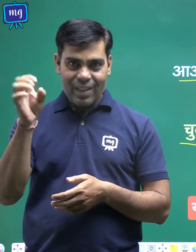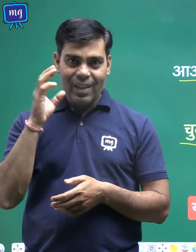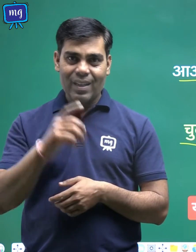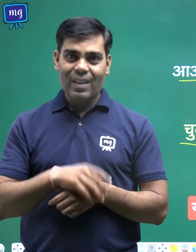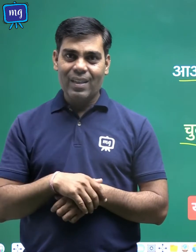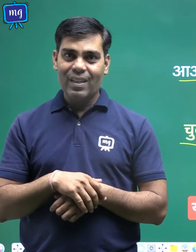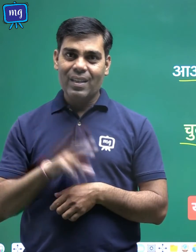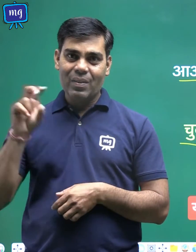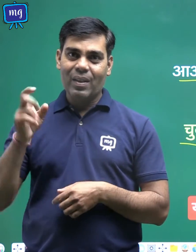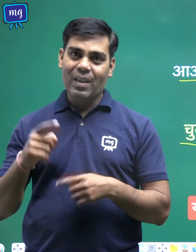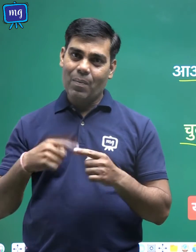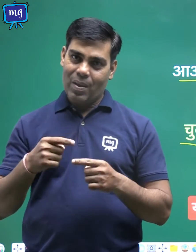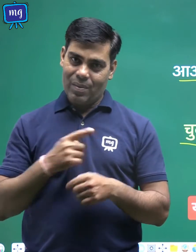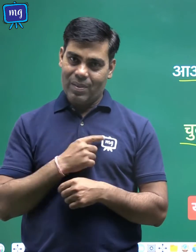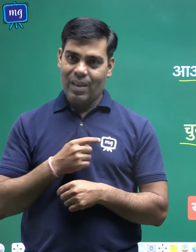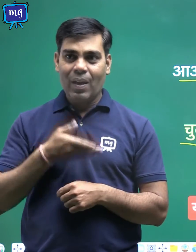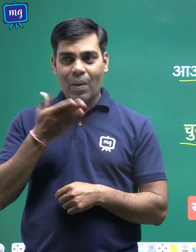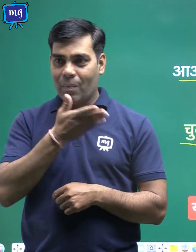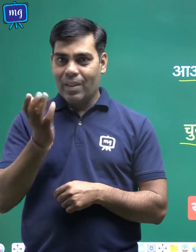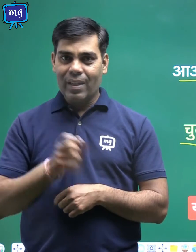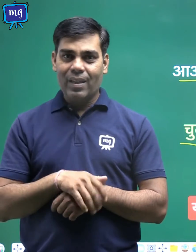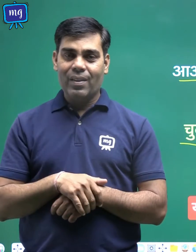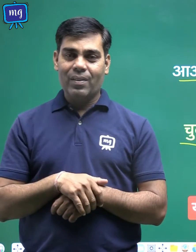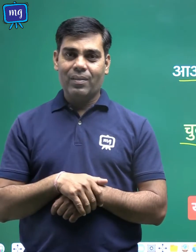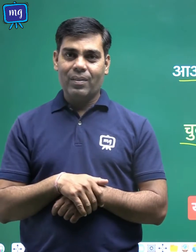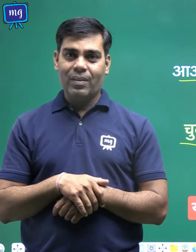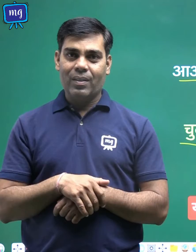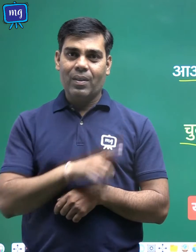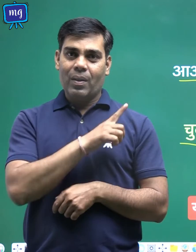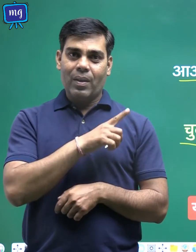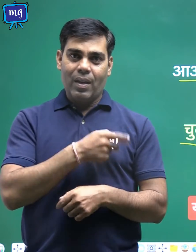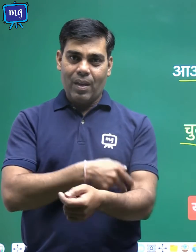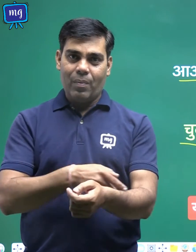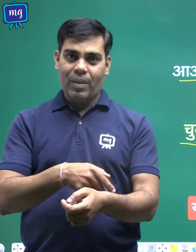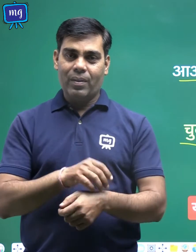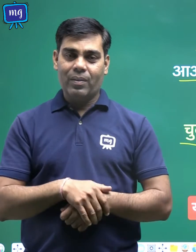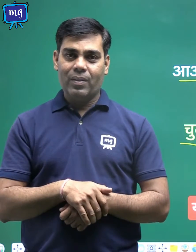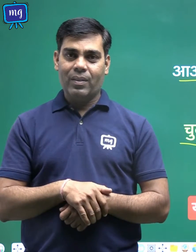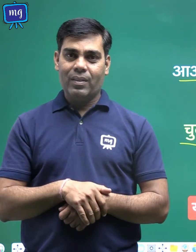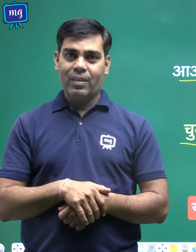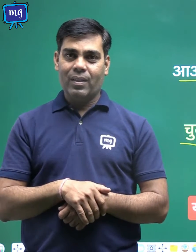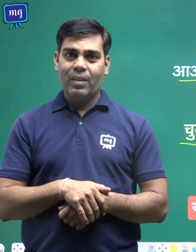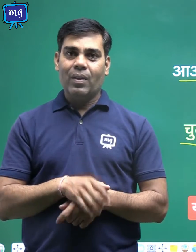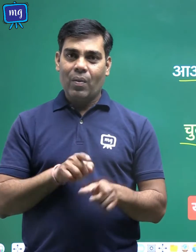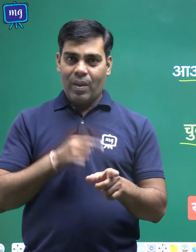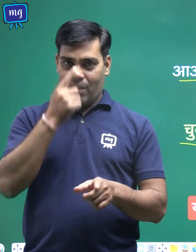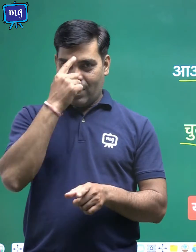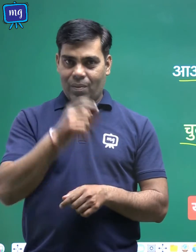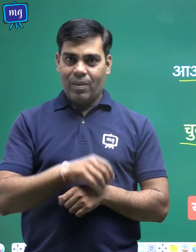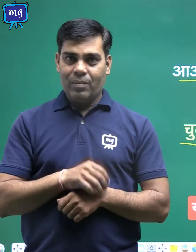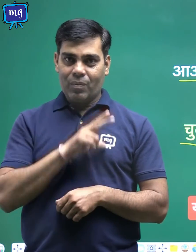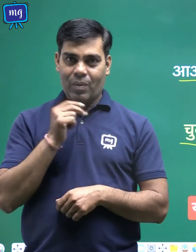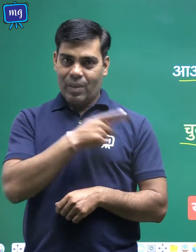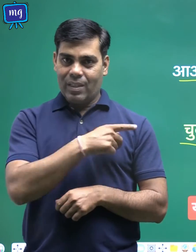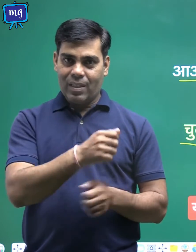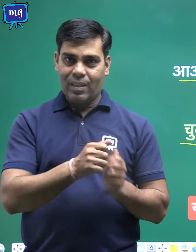के माध्यम से बताएंगे। मेरा नाम है योगेश कुमार तंवर और